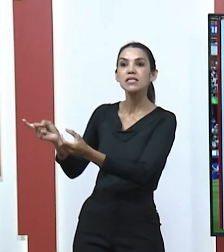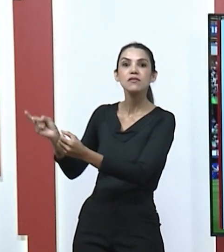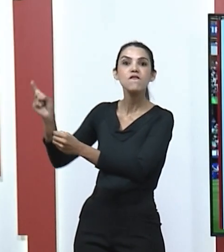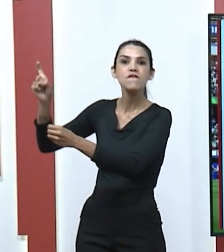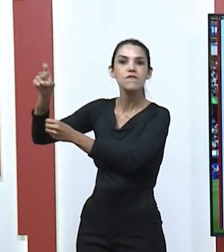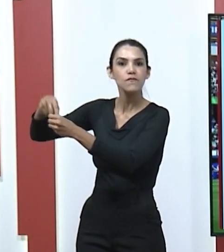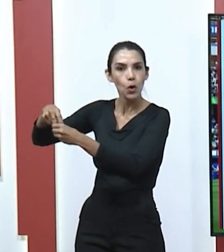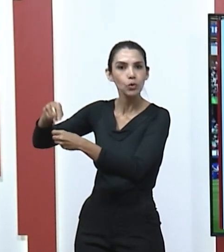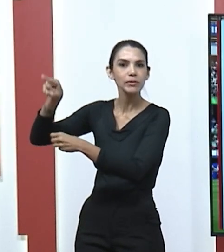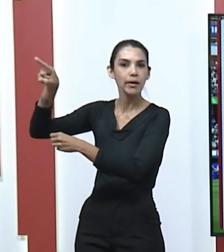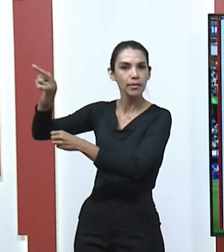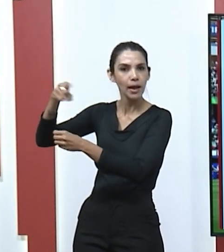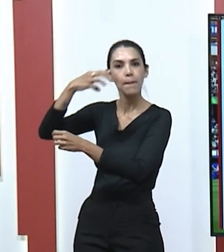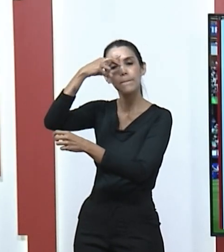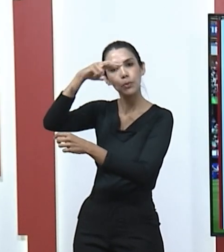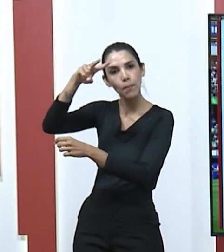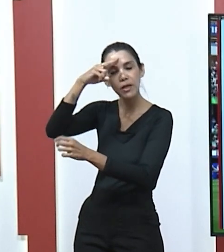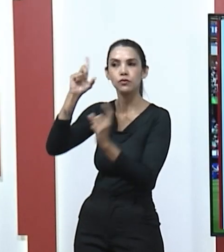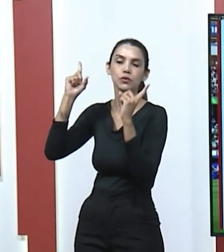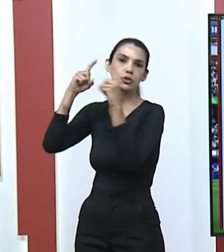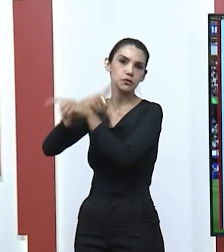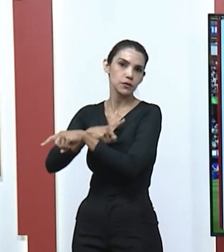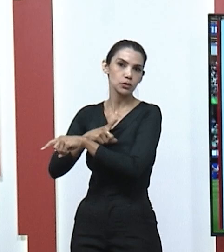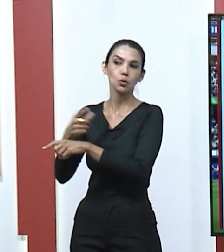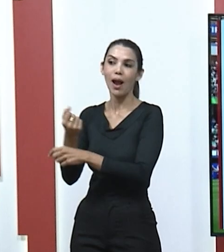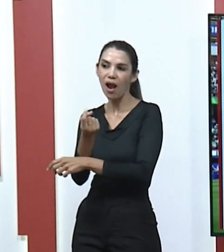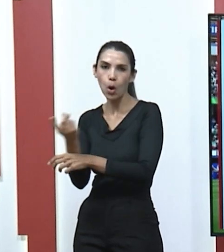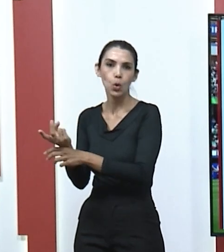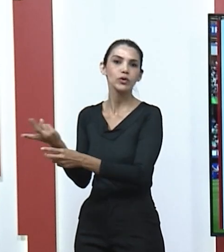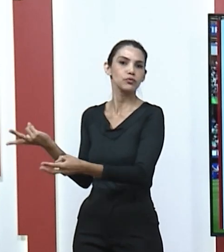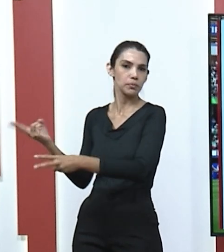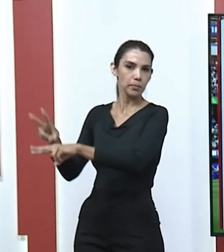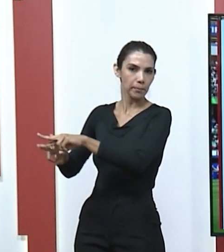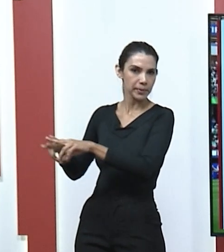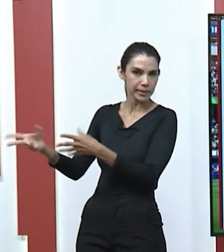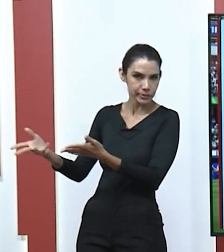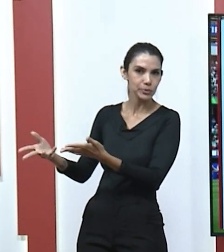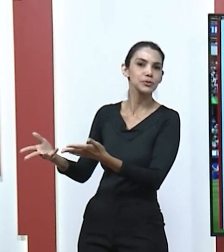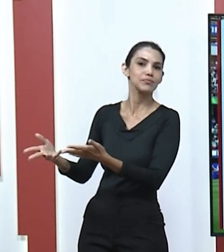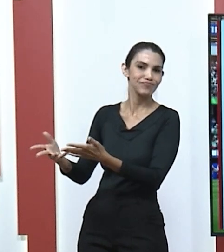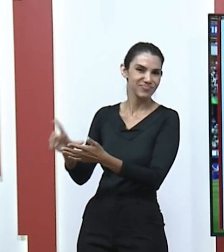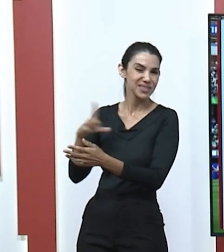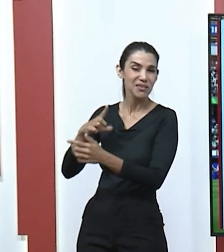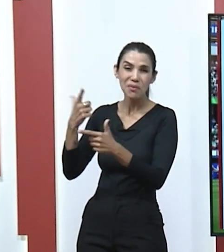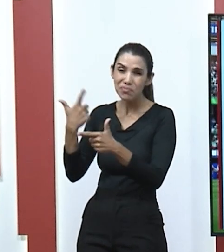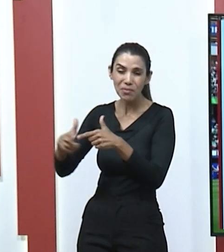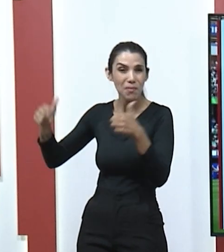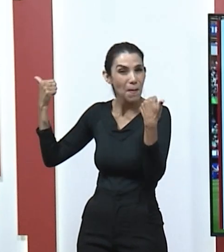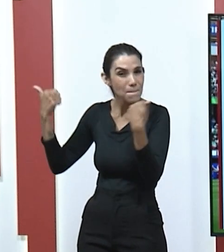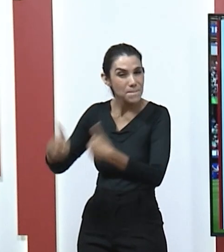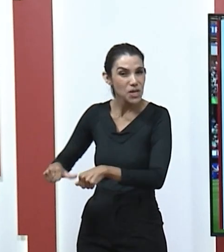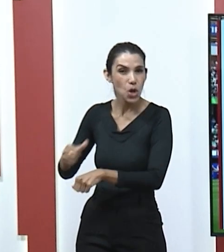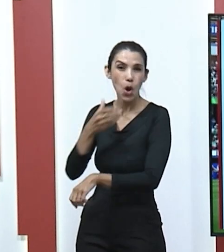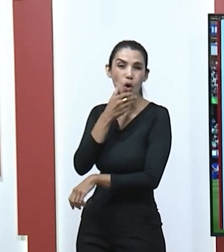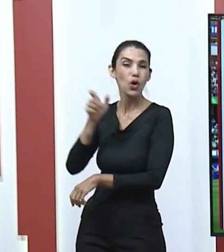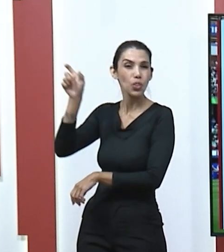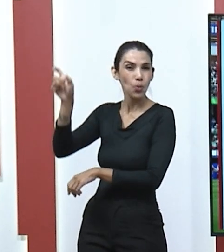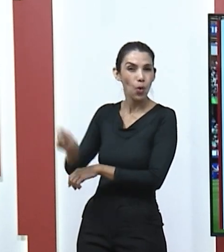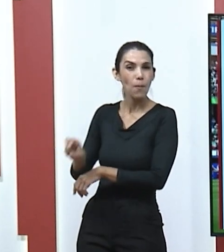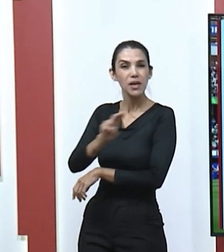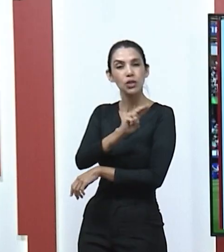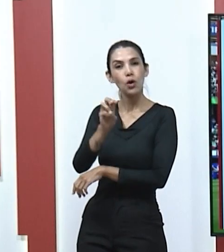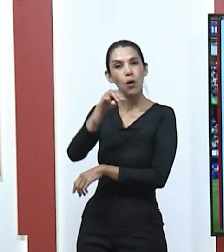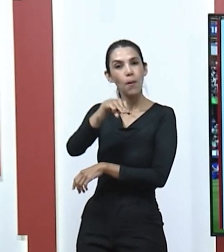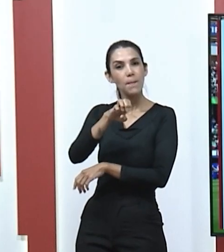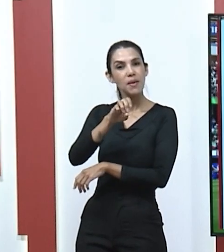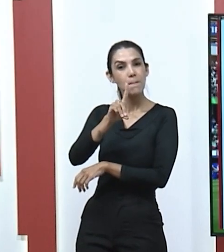onde a equipe está hospedada durante a competição. O caso mais complicado é do atacante Mehdi Taribi,